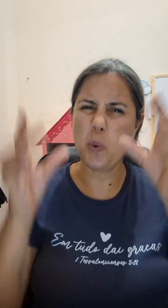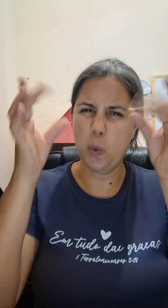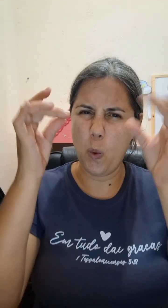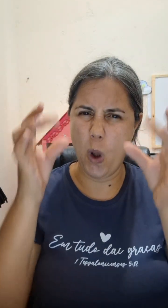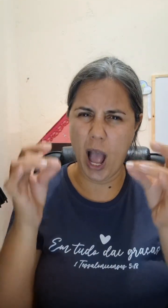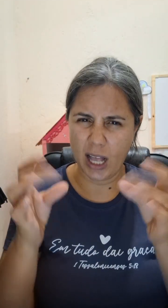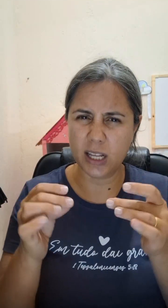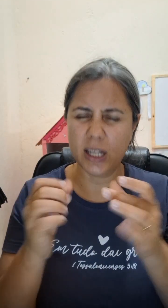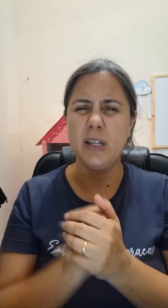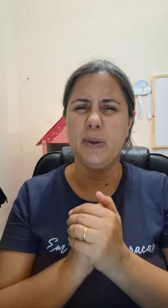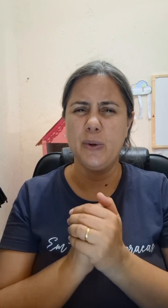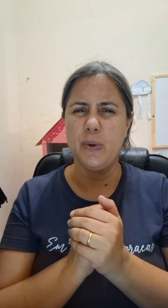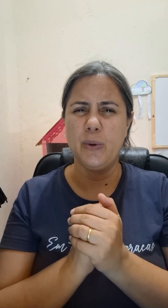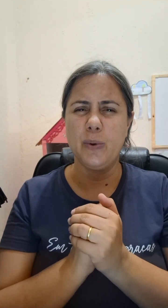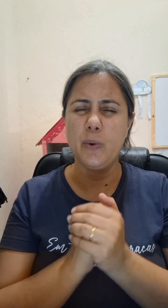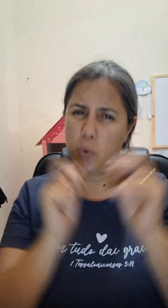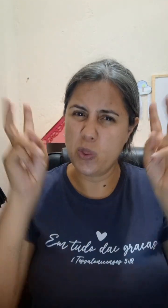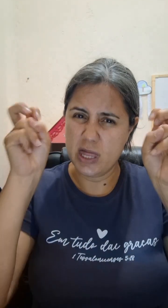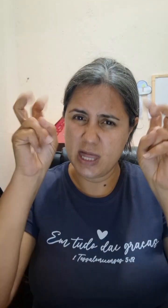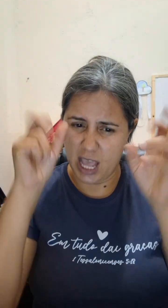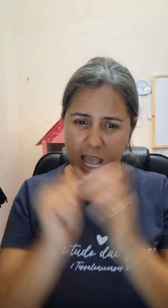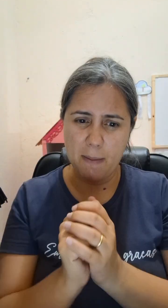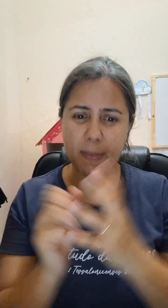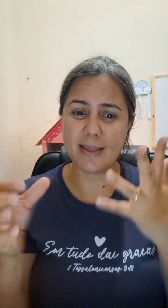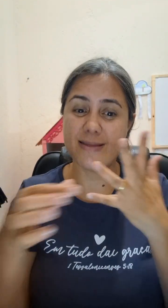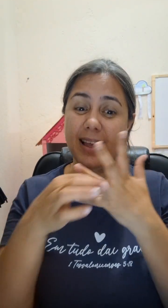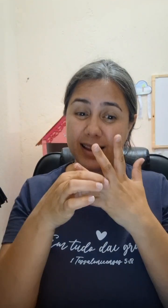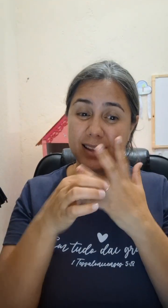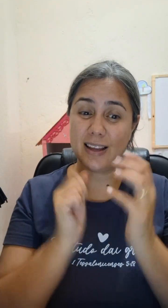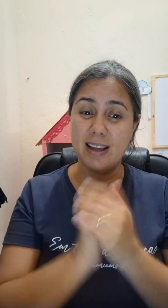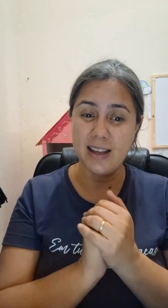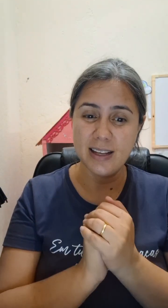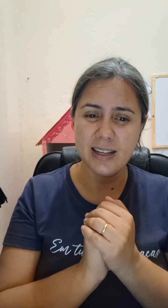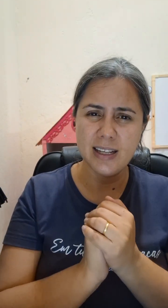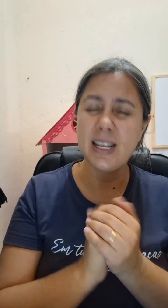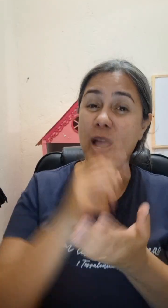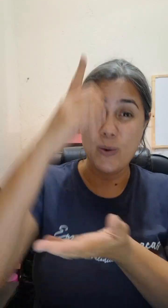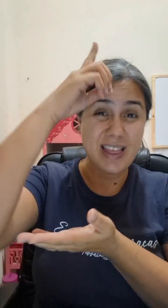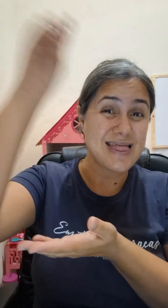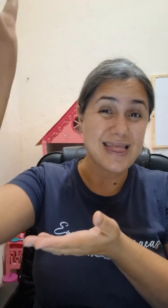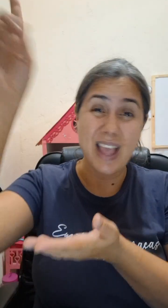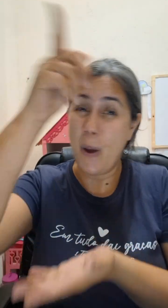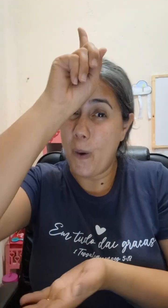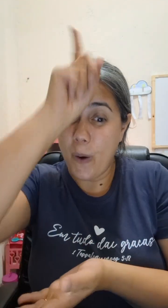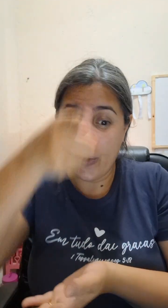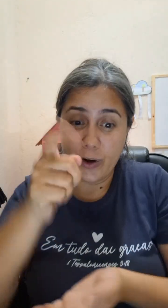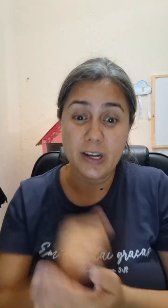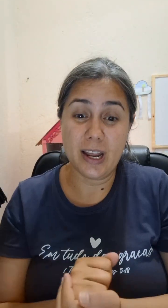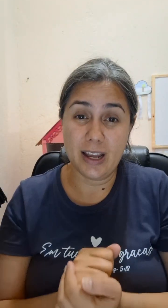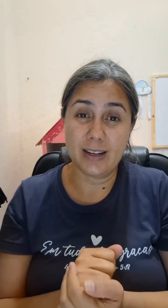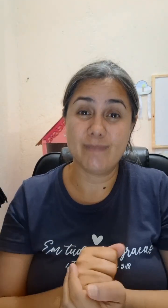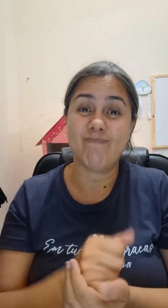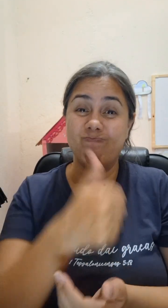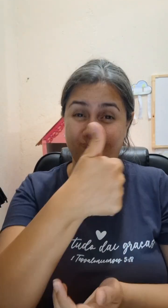O tema, né, a explicação, os detalhes da aliança que Deus